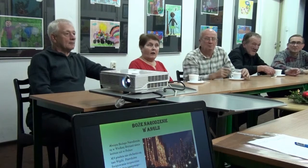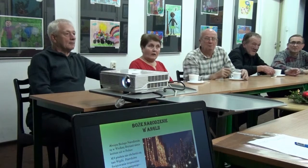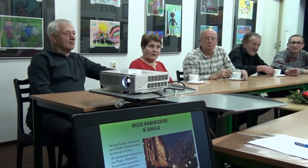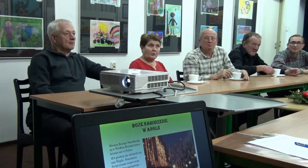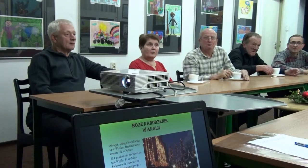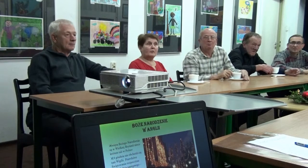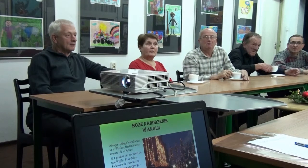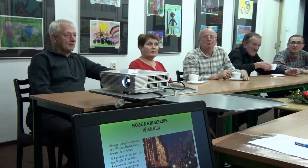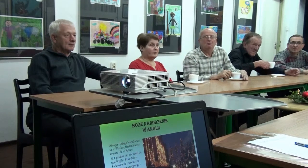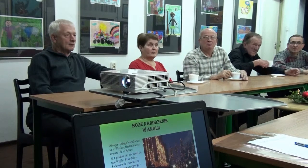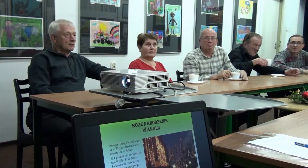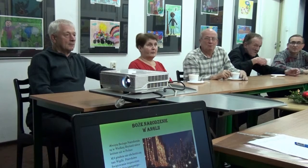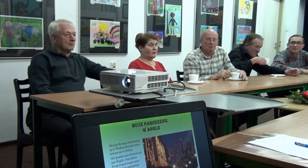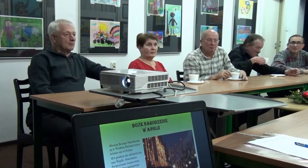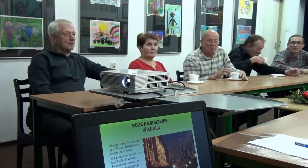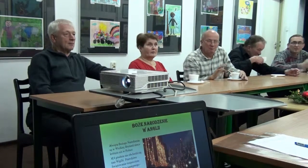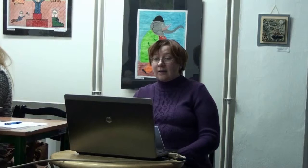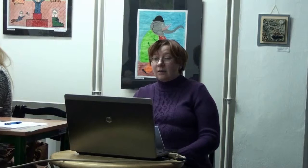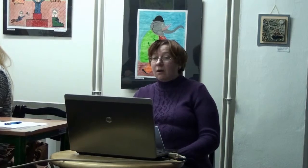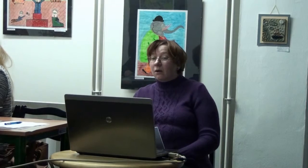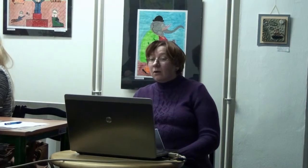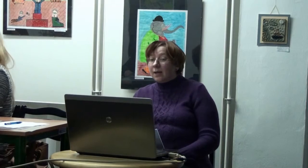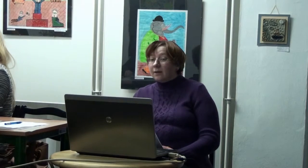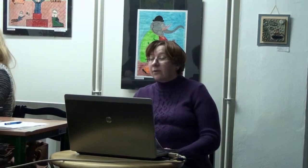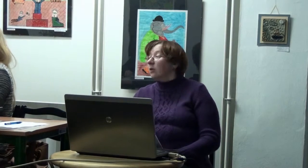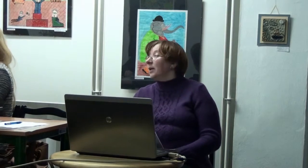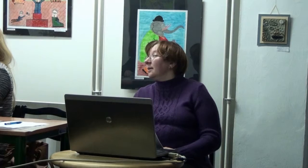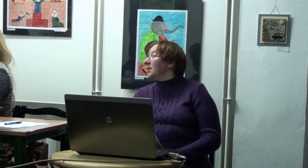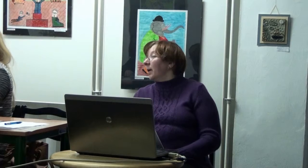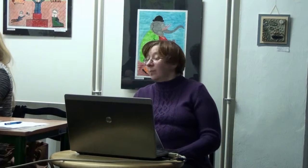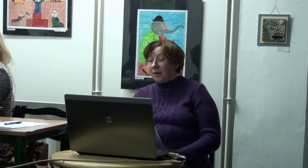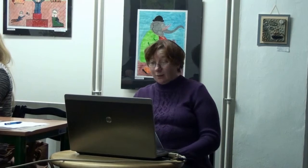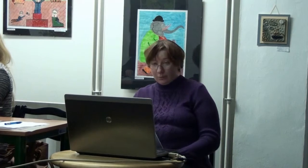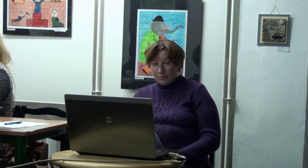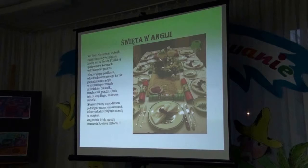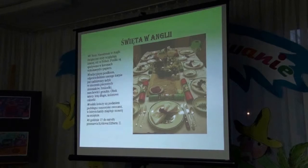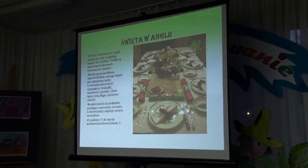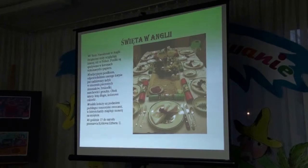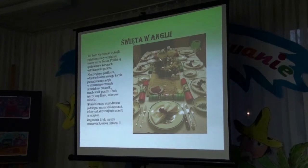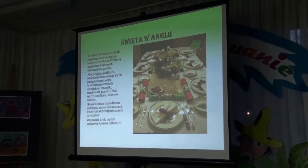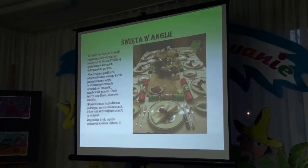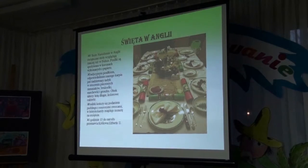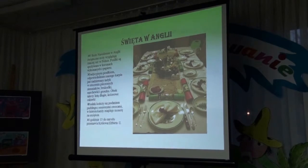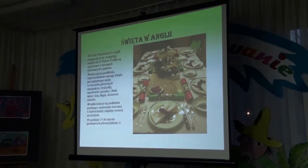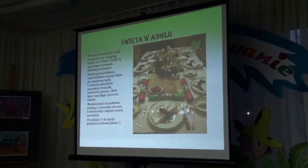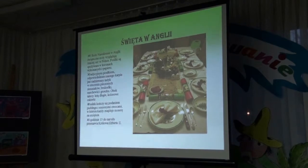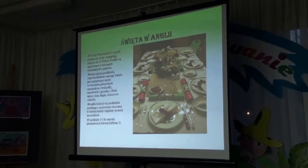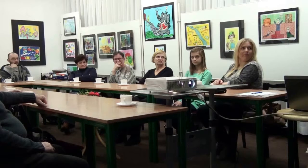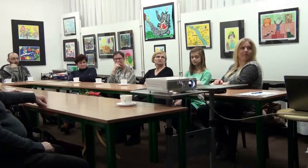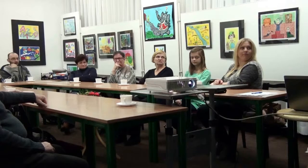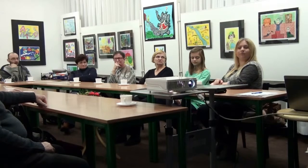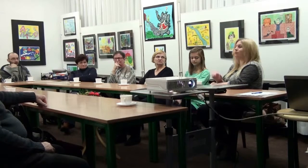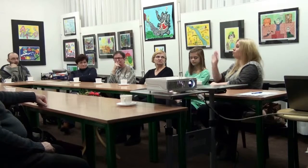rosa parece una flor hermosa, fun, fun, fun. Venid, venid, pastorcillos,